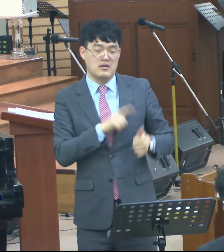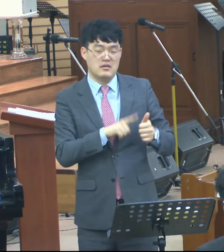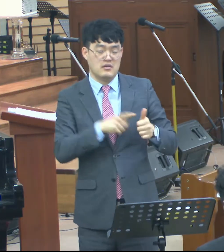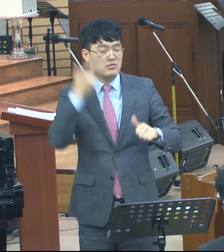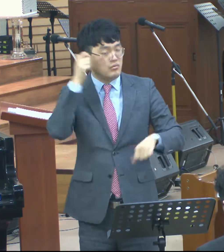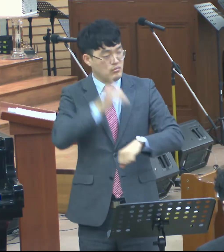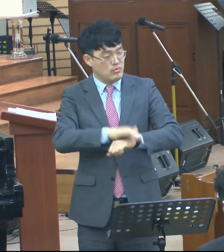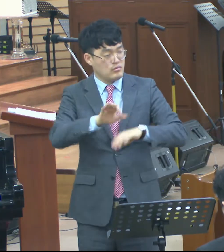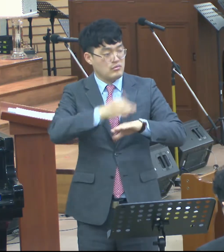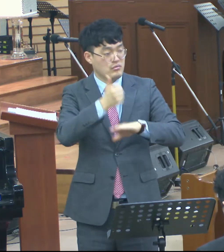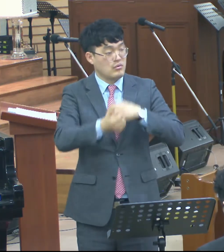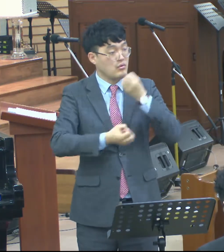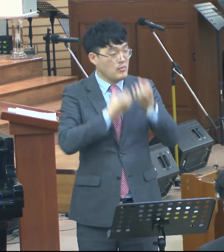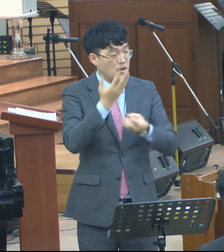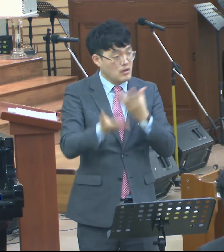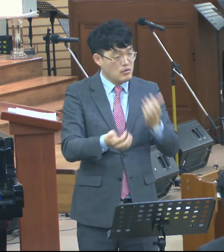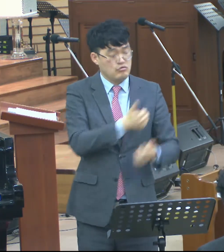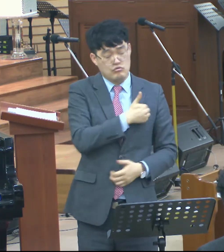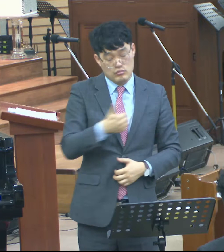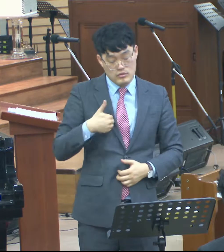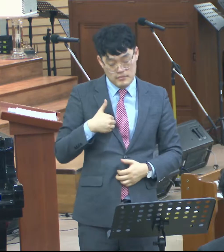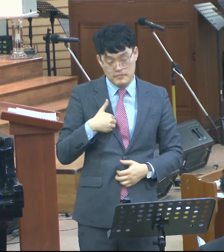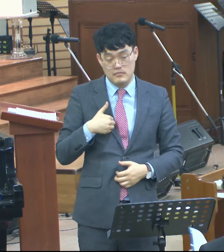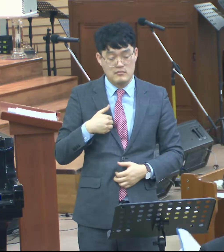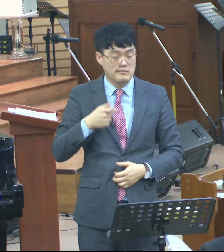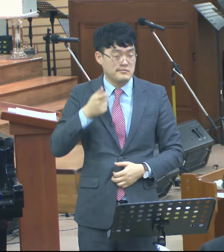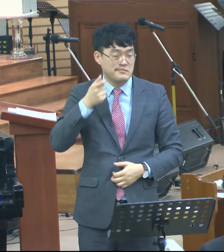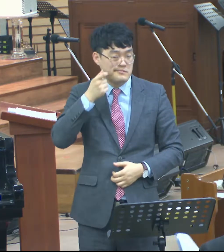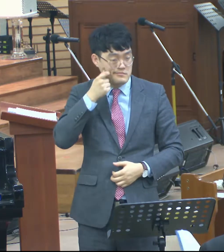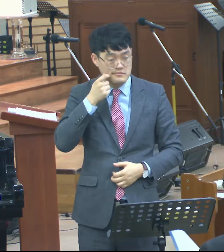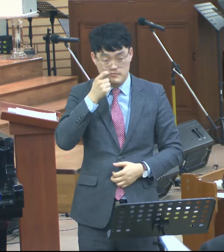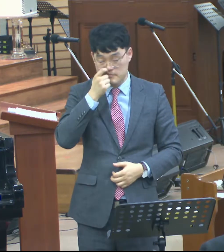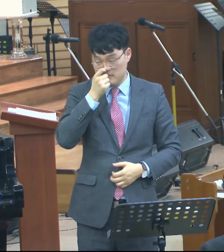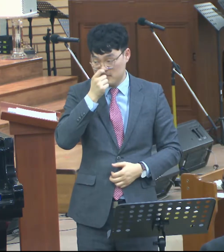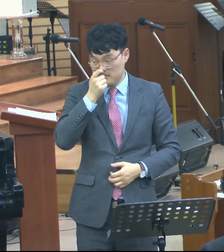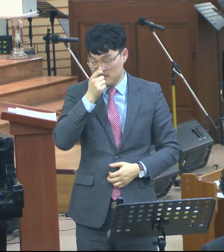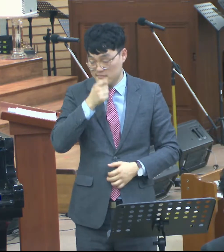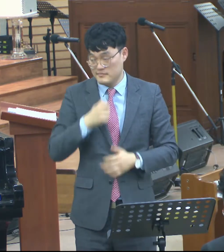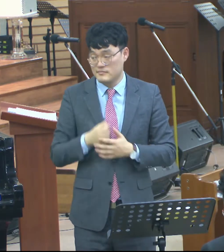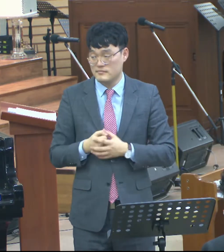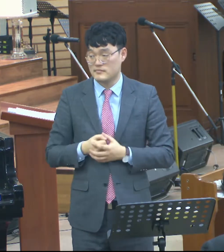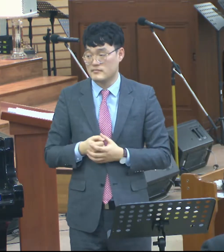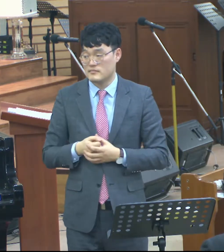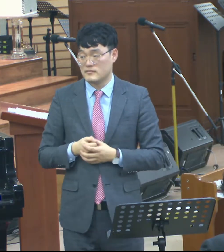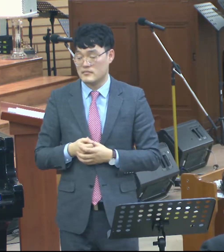충분한 만족과 기쁨을 느끼는 흐뭇함이 행복이거든요. 근데 그 행복이 소유에서 오지 않아요.